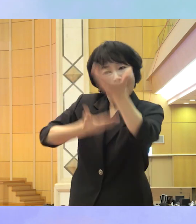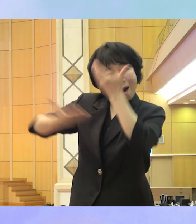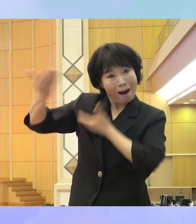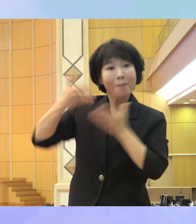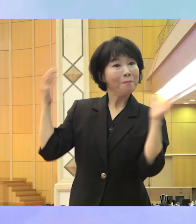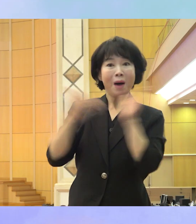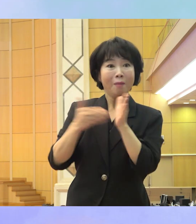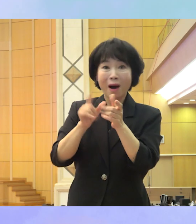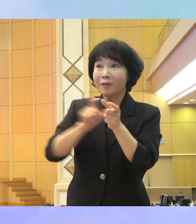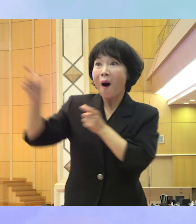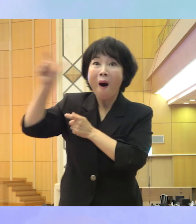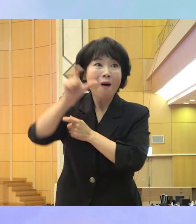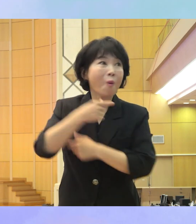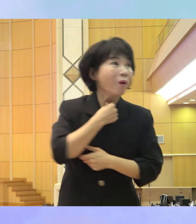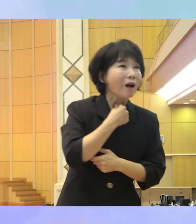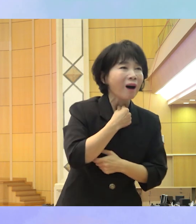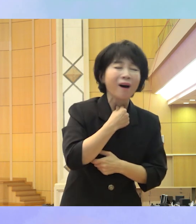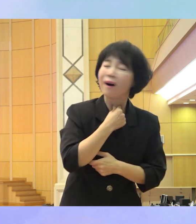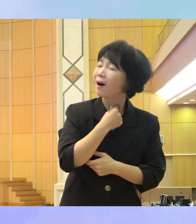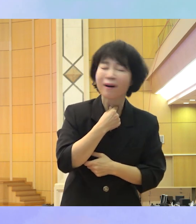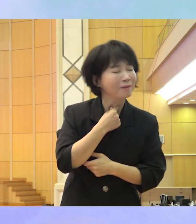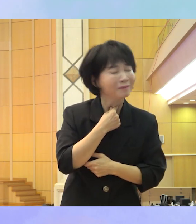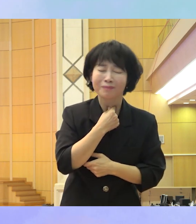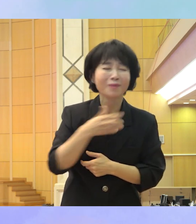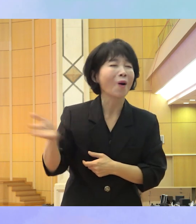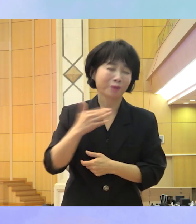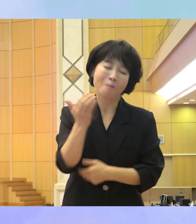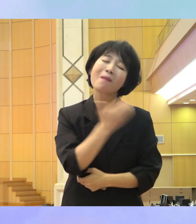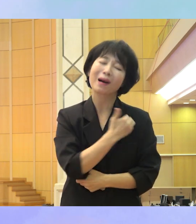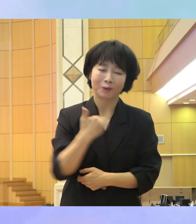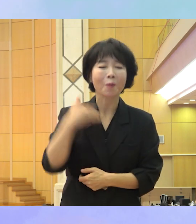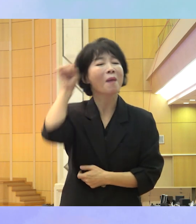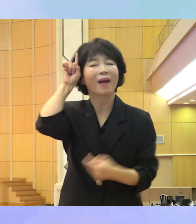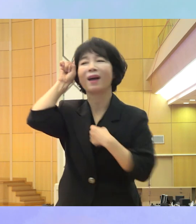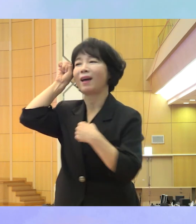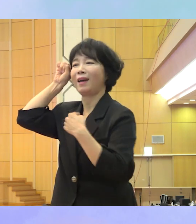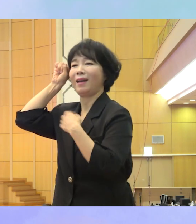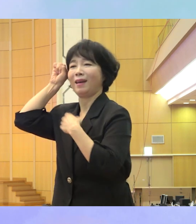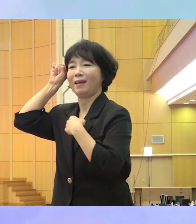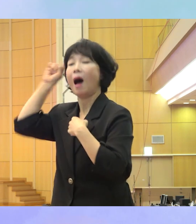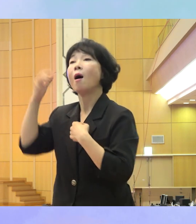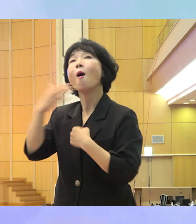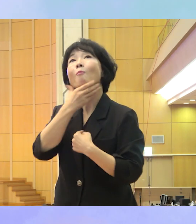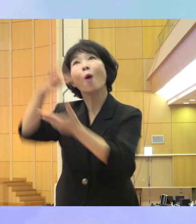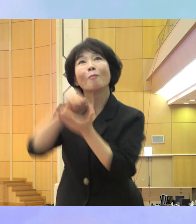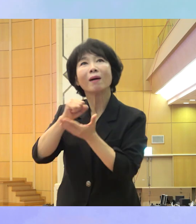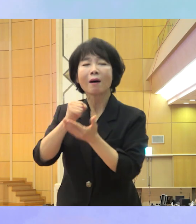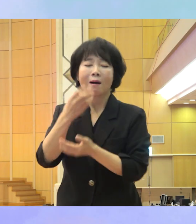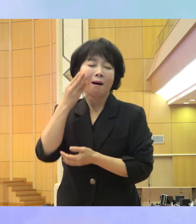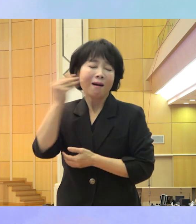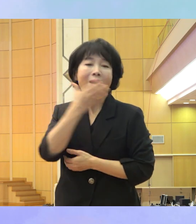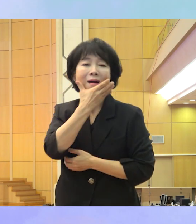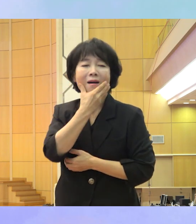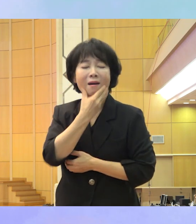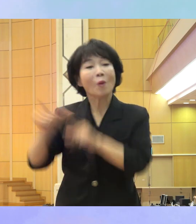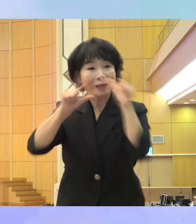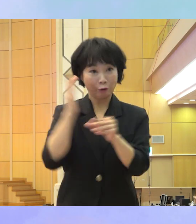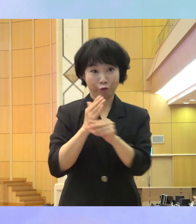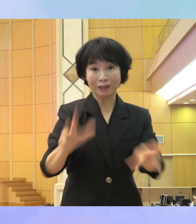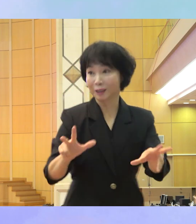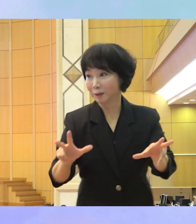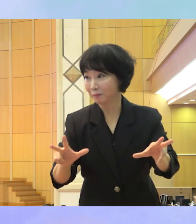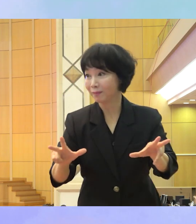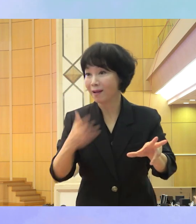받고 더 이상 구할 것도 없고 바랄 것도 없이 복을 받아서 정말 행복에